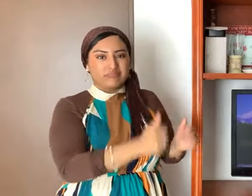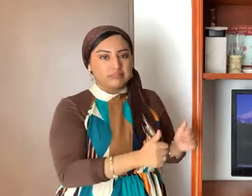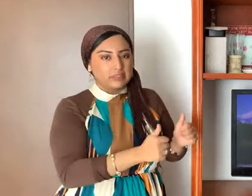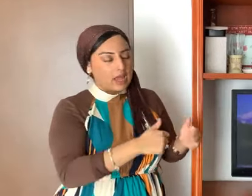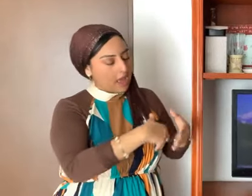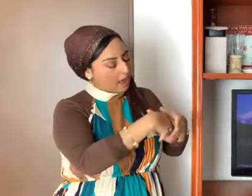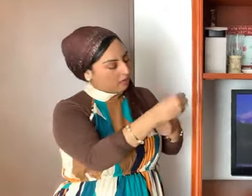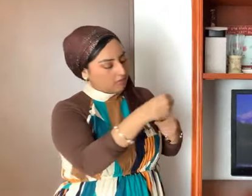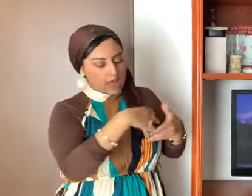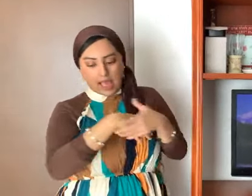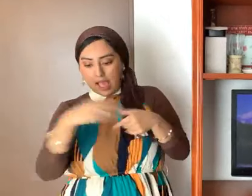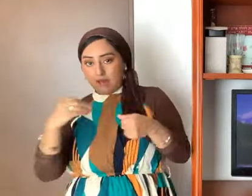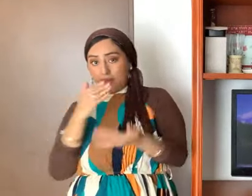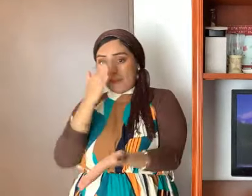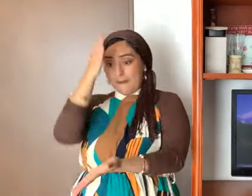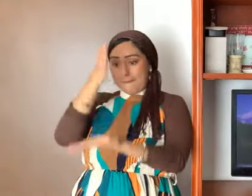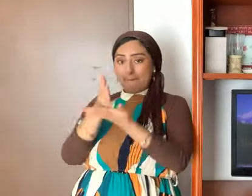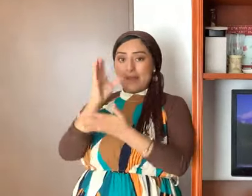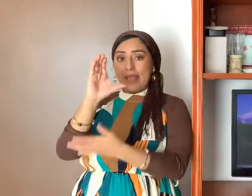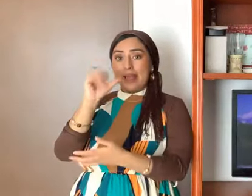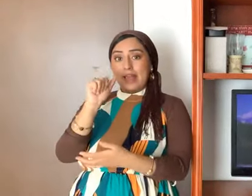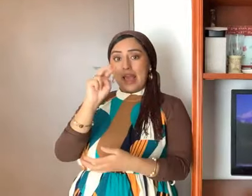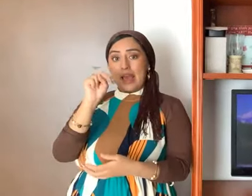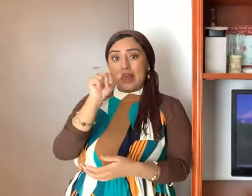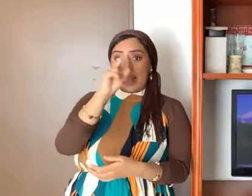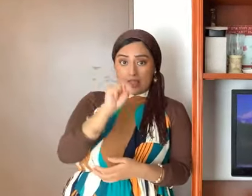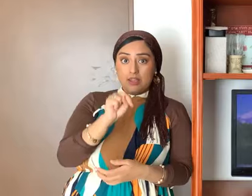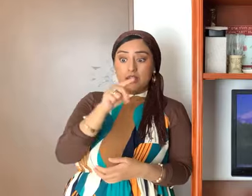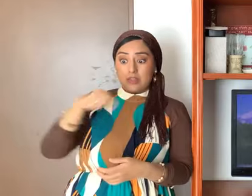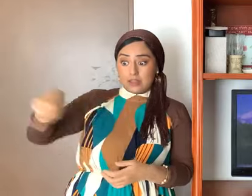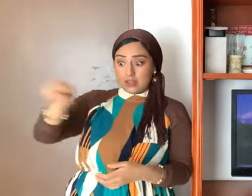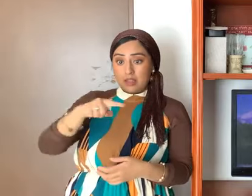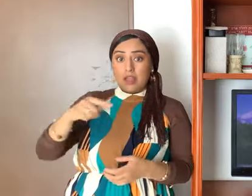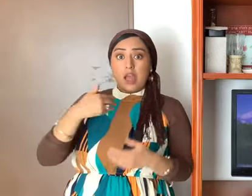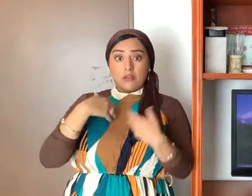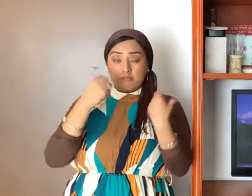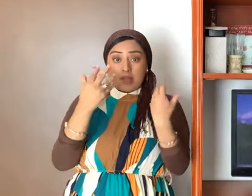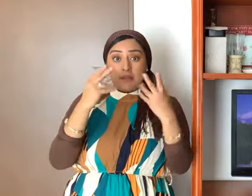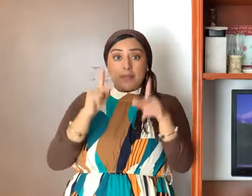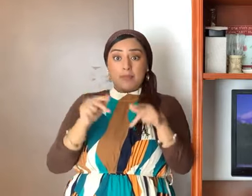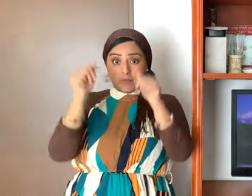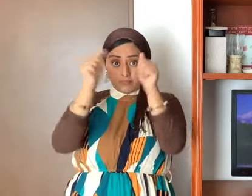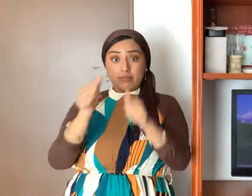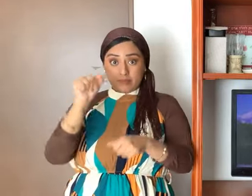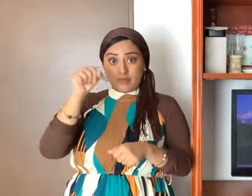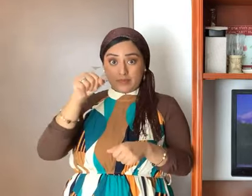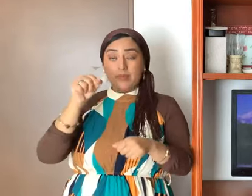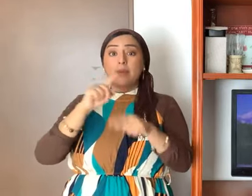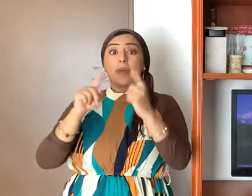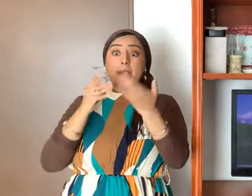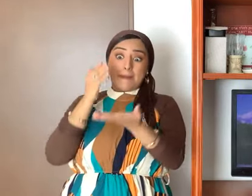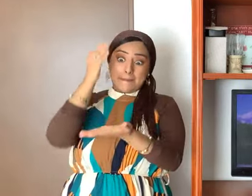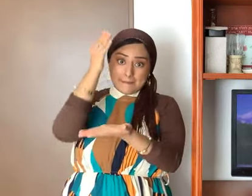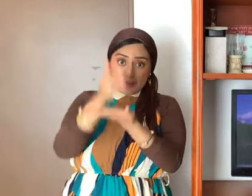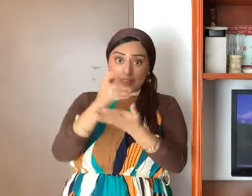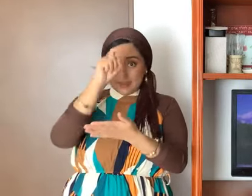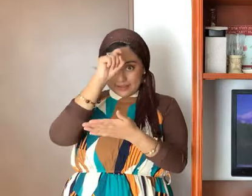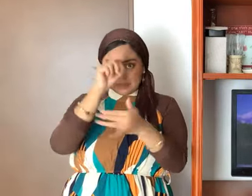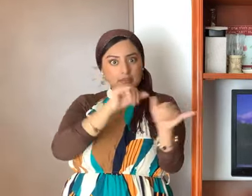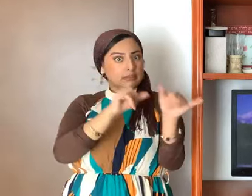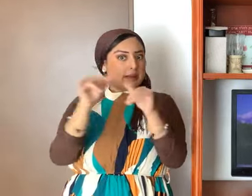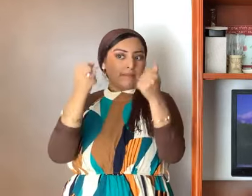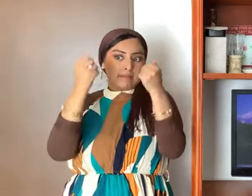y llegar a Canaán, donde ciertamente también había naciones idólatras. Y después llegó a Egipto, donde también